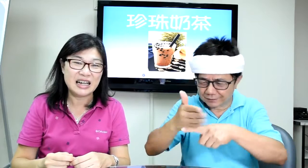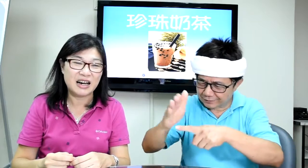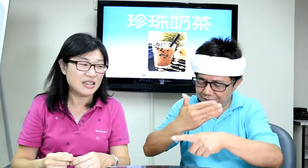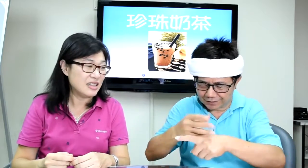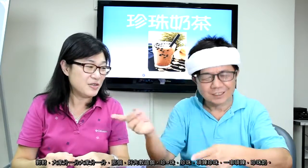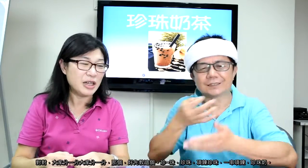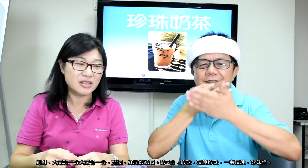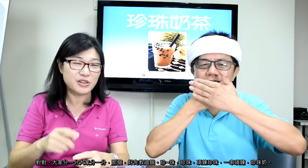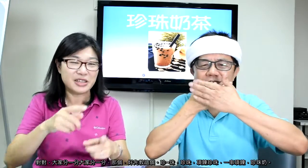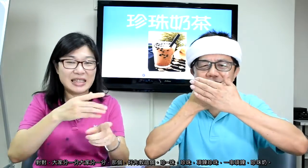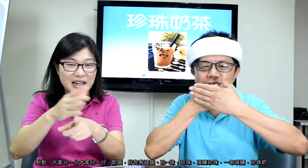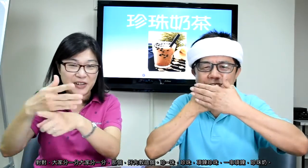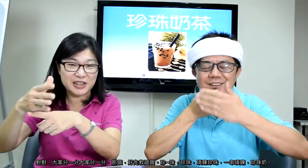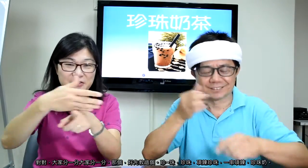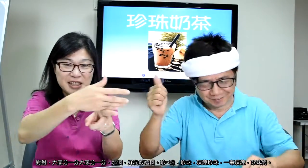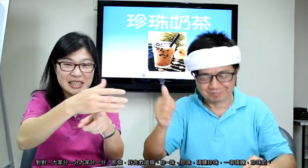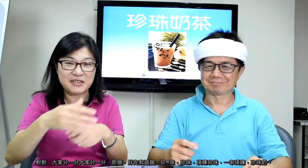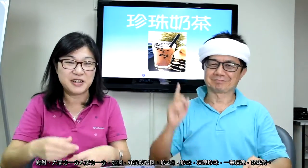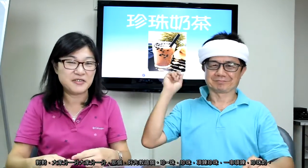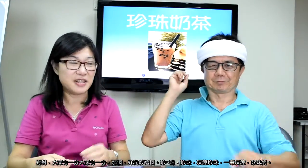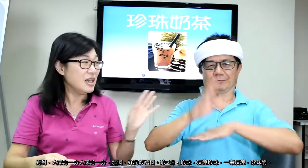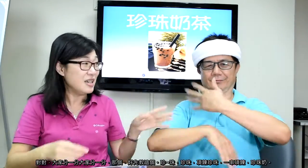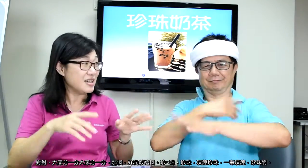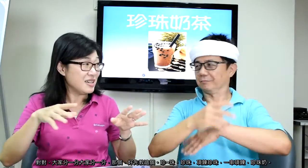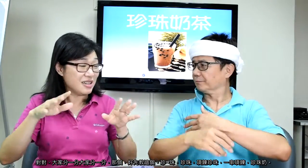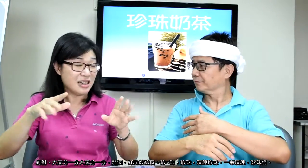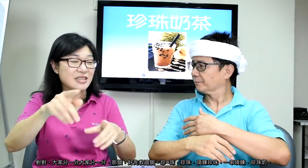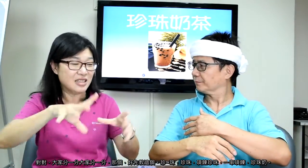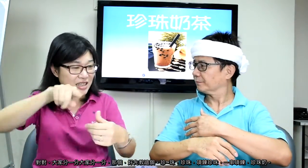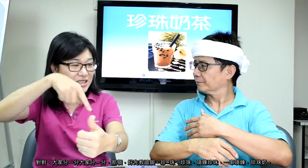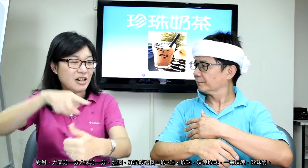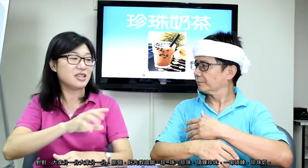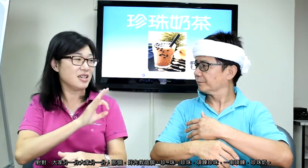好，对呀，对对，大家分一分，大家分一分。那个好，先教这个